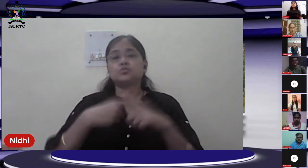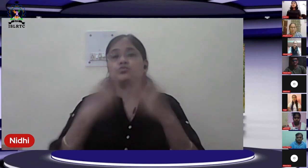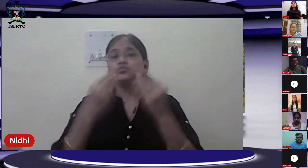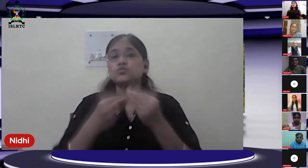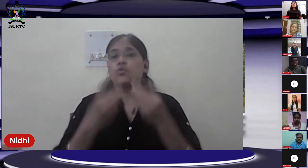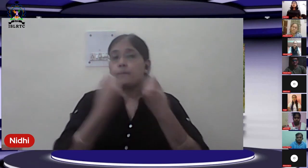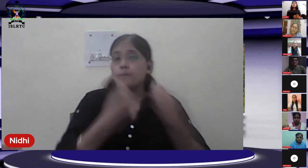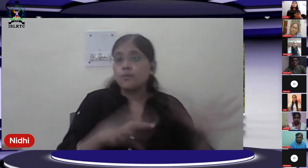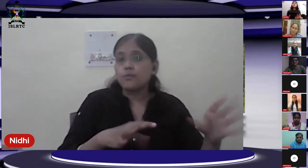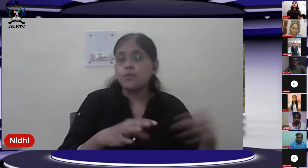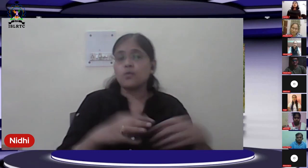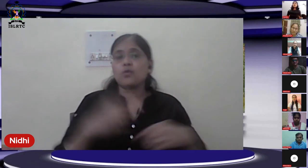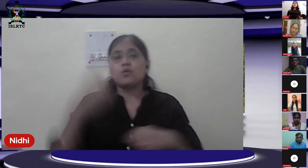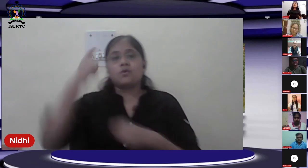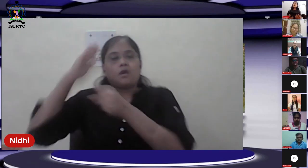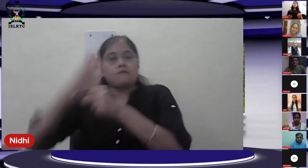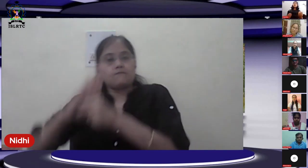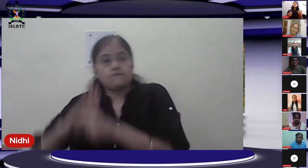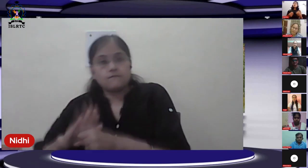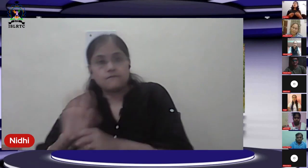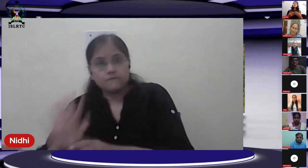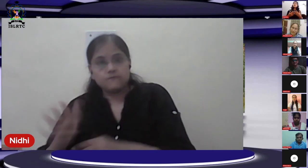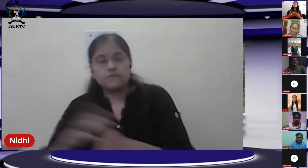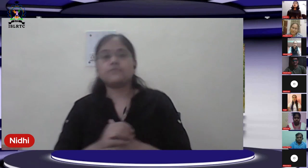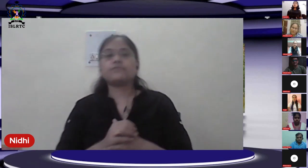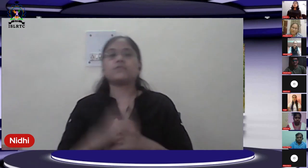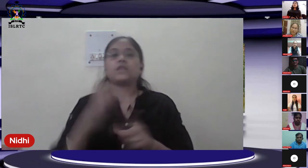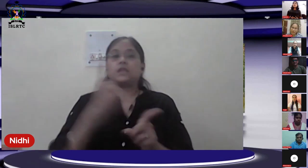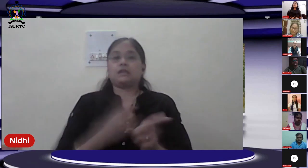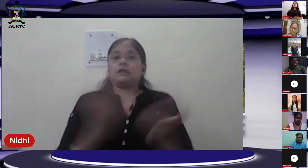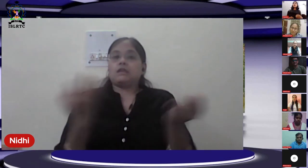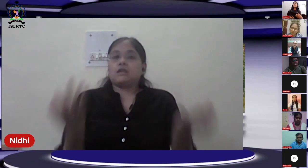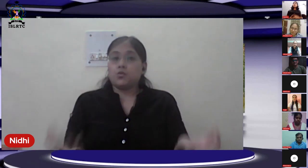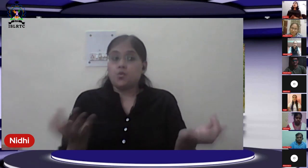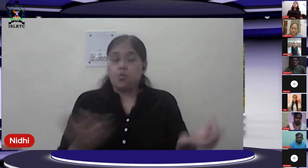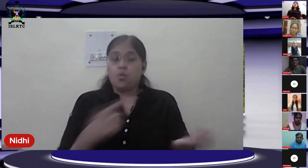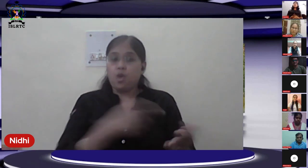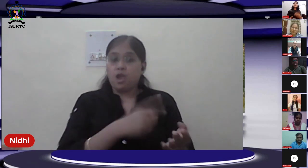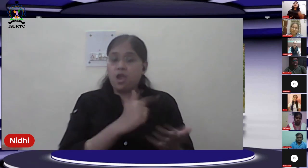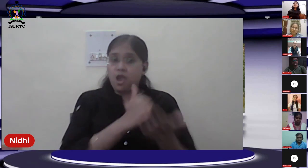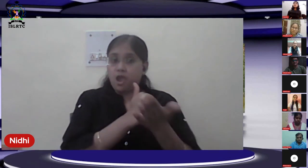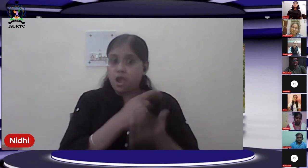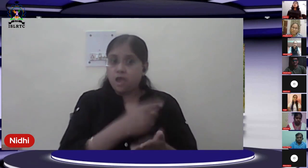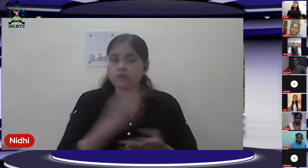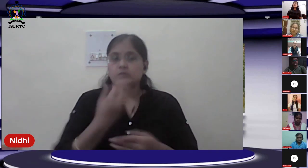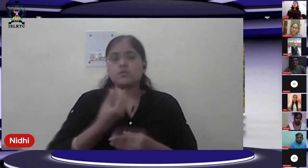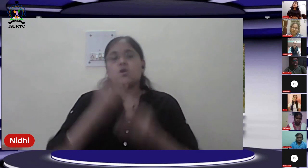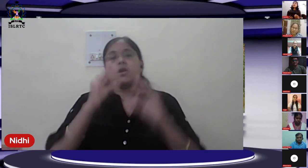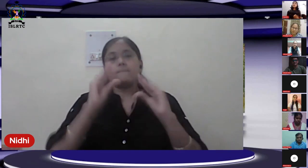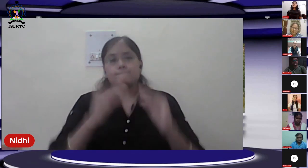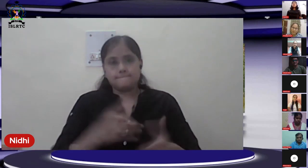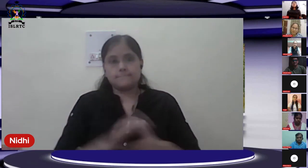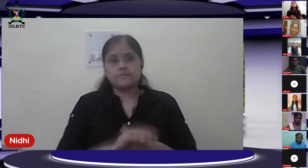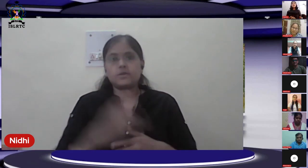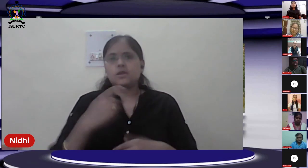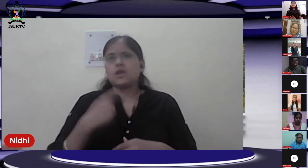आए हैं, तो योगा के थ्रू हम उस चीज को कम कर सकते हैं। हाँ, हमें कहीं जाने की जरूरत नहीं है, हम घर पे रहकर ही